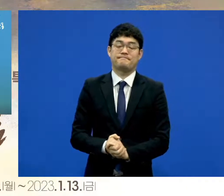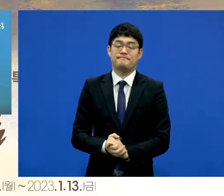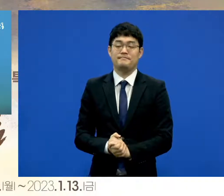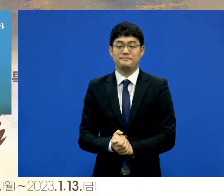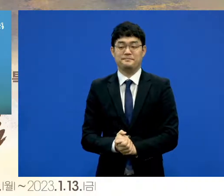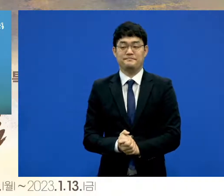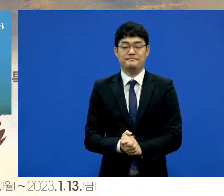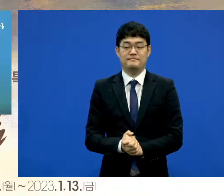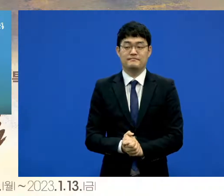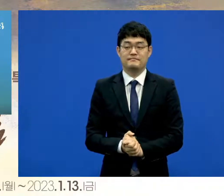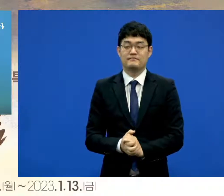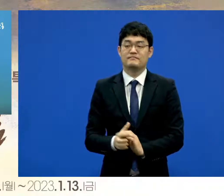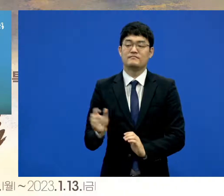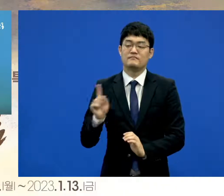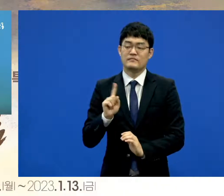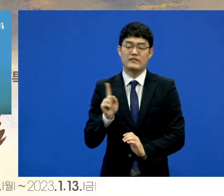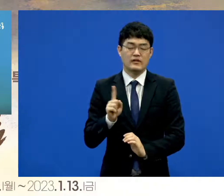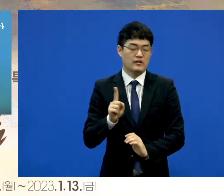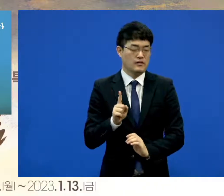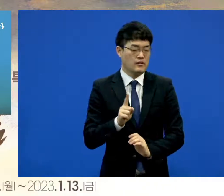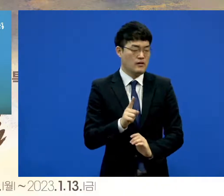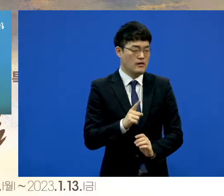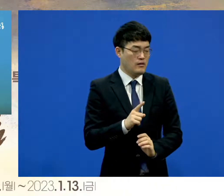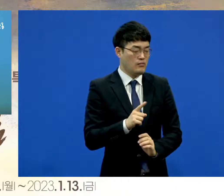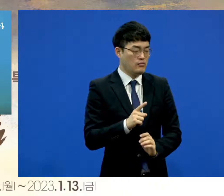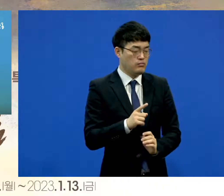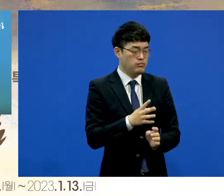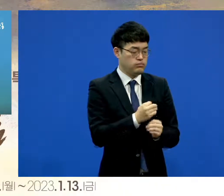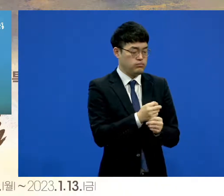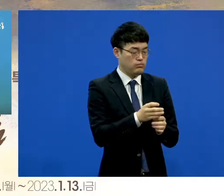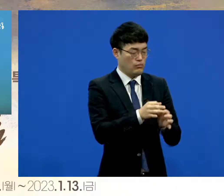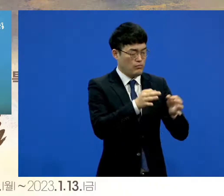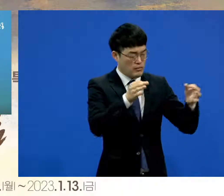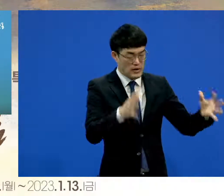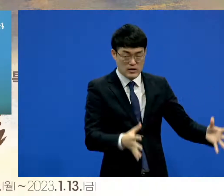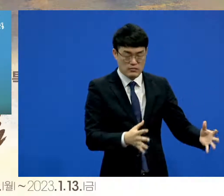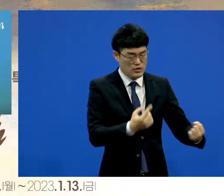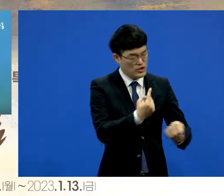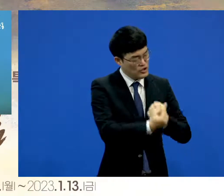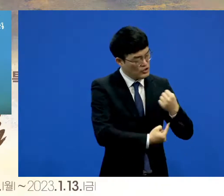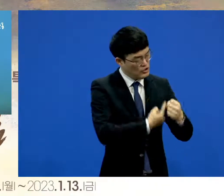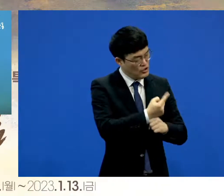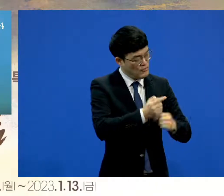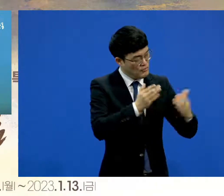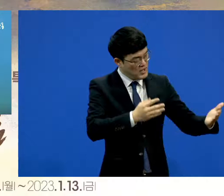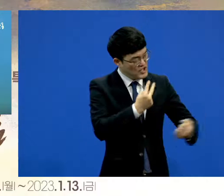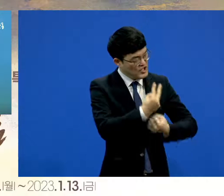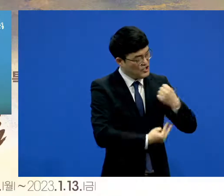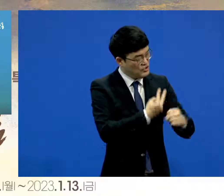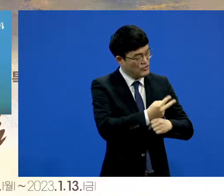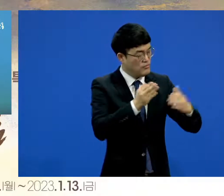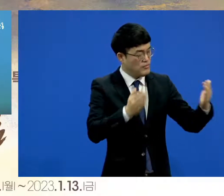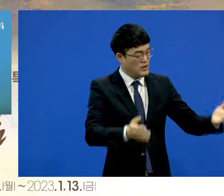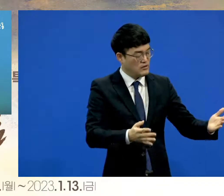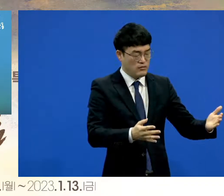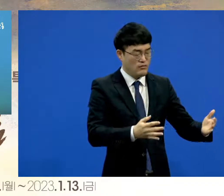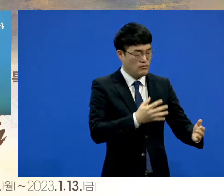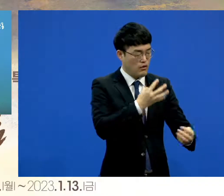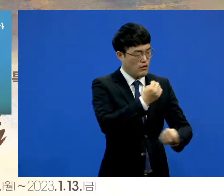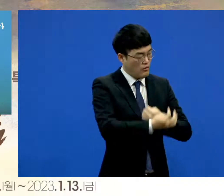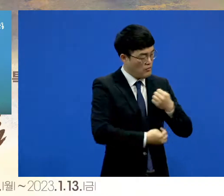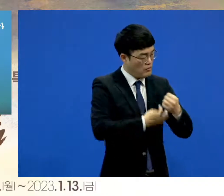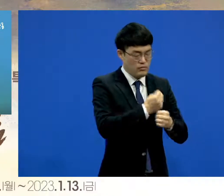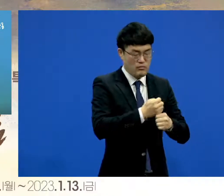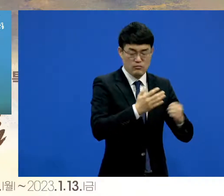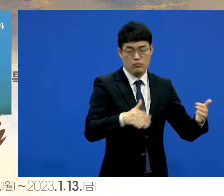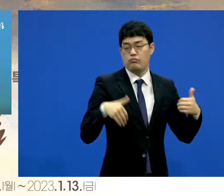자, 이게 얼마 만인지는 알 수가 없습니다. 얼마 만에 일어난 일인지, 이게 1년이었는지 2년이었는지 5년이었는지